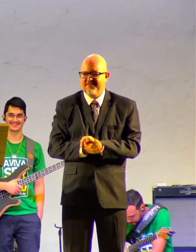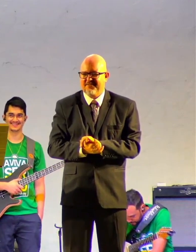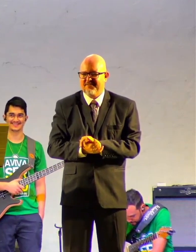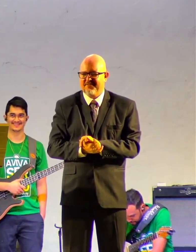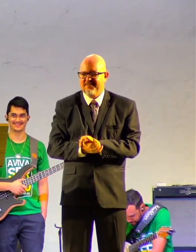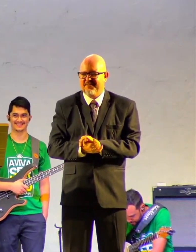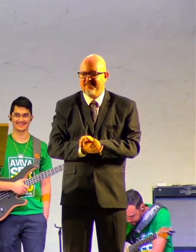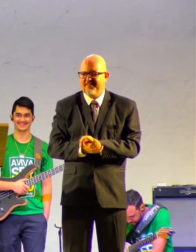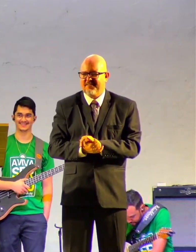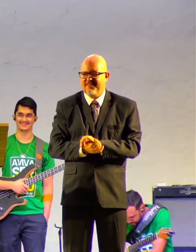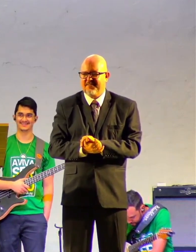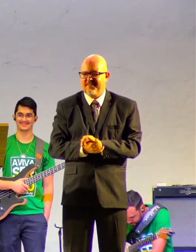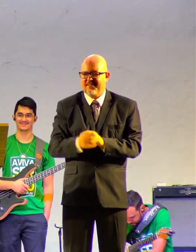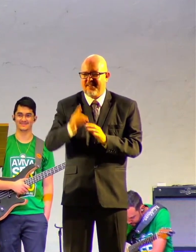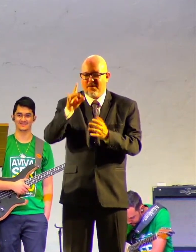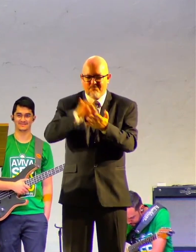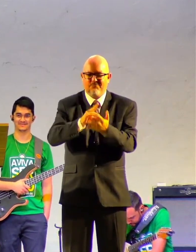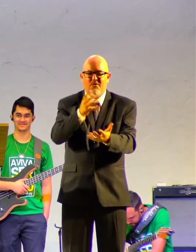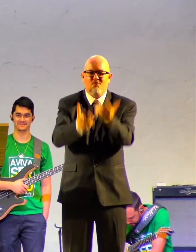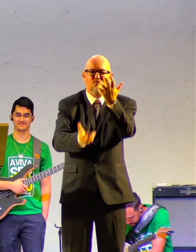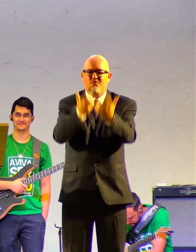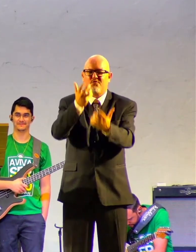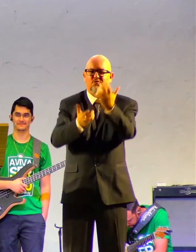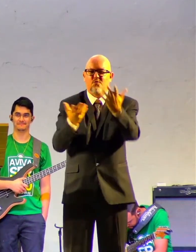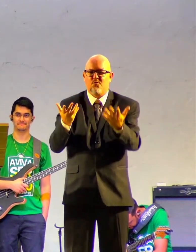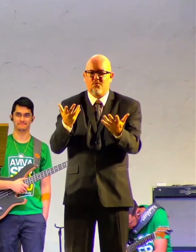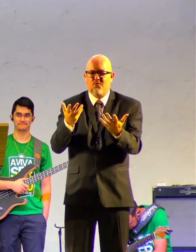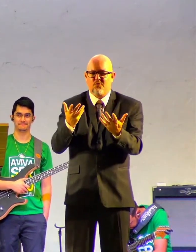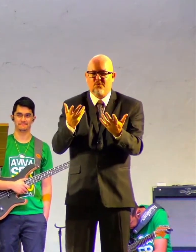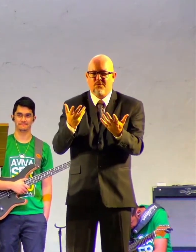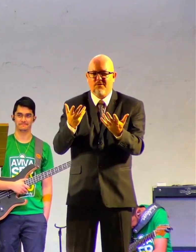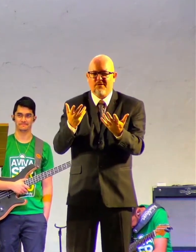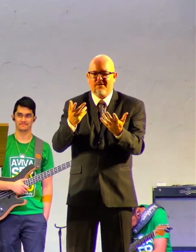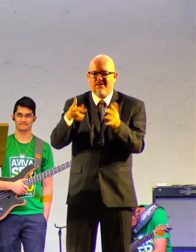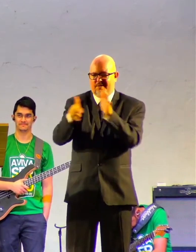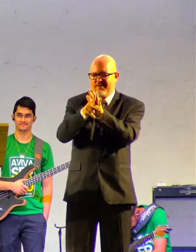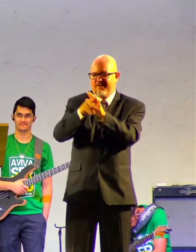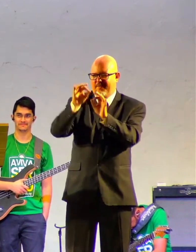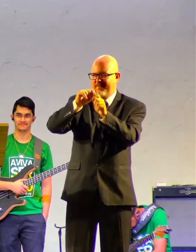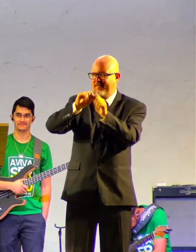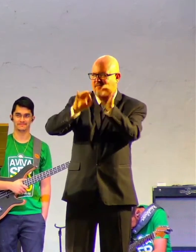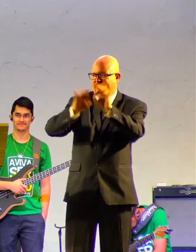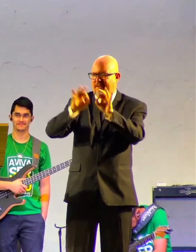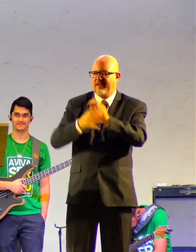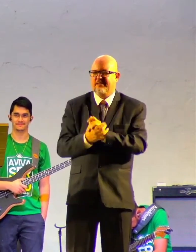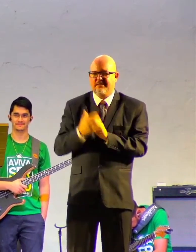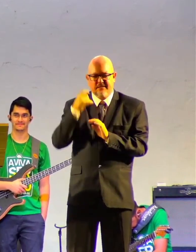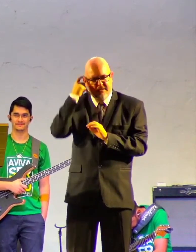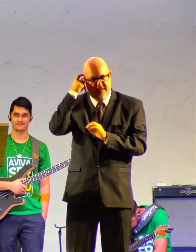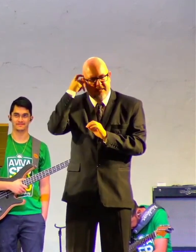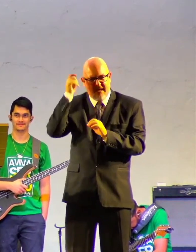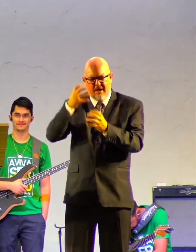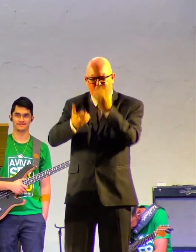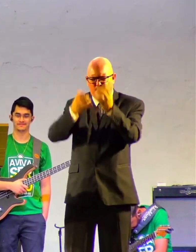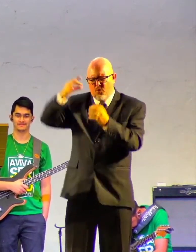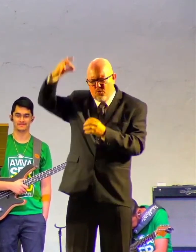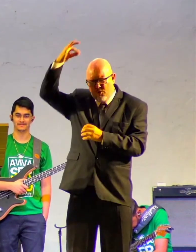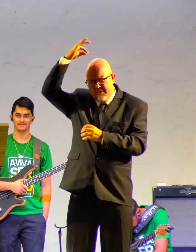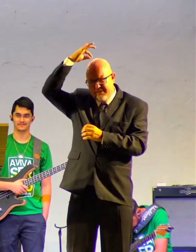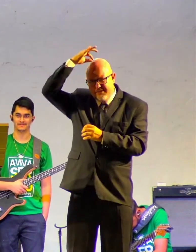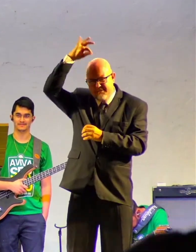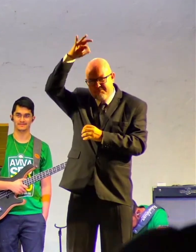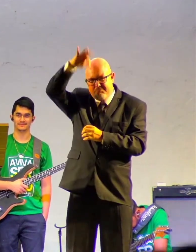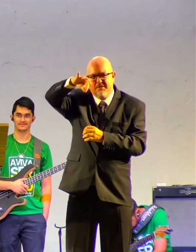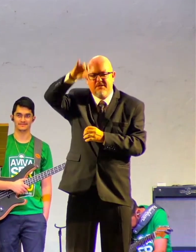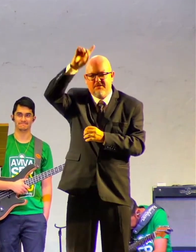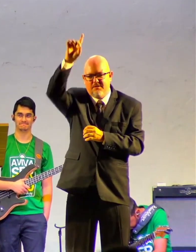E eu não estou falando de fogo estranho, e eu não estou falando de fogo fabricado, eu estou falando do fogo do Espírito de